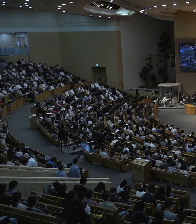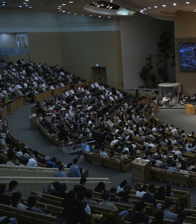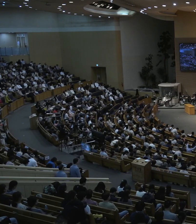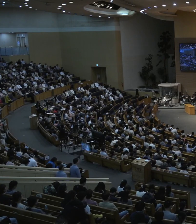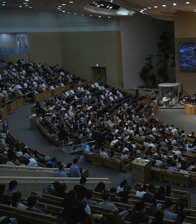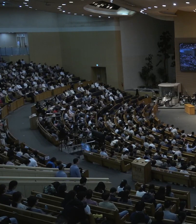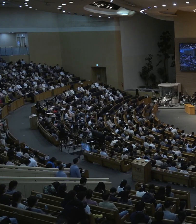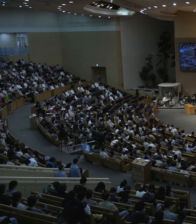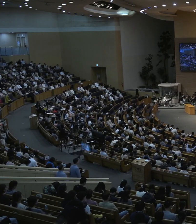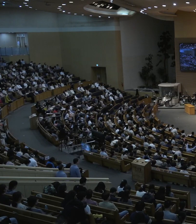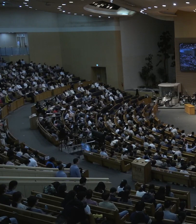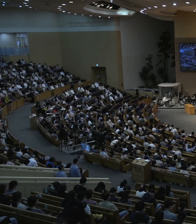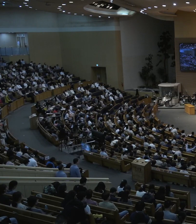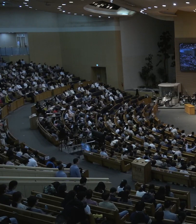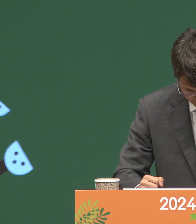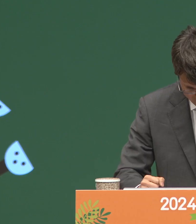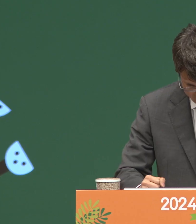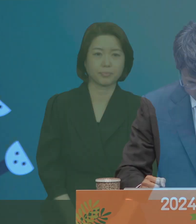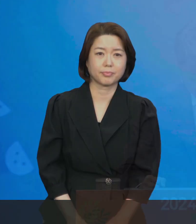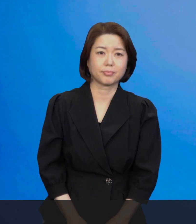동행하는